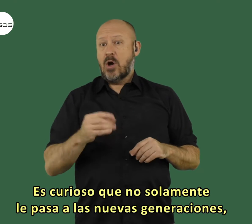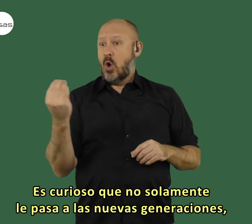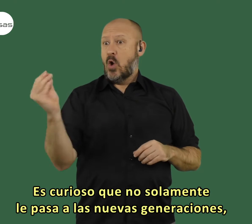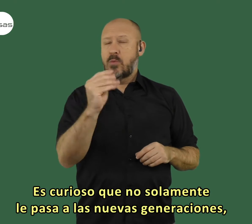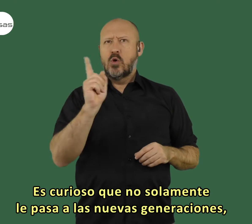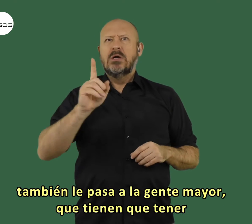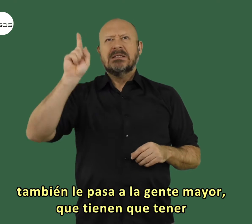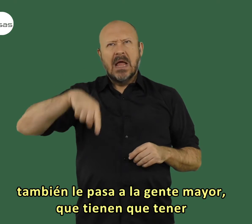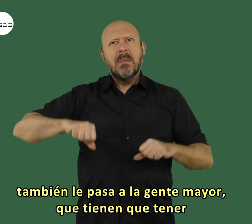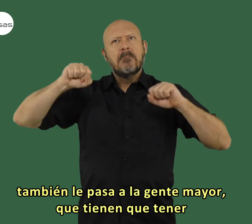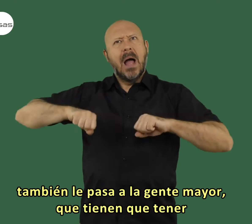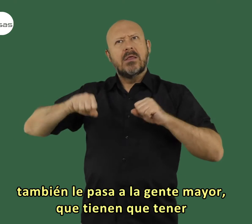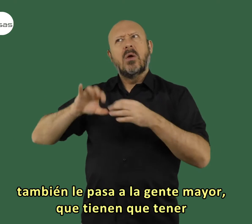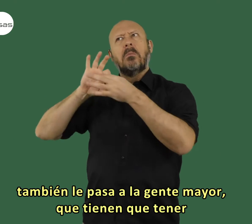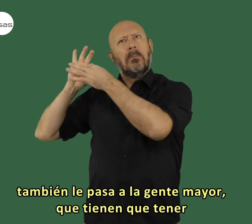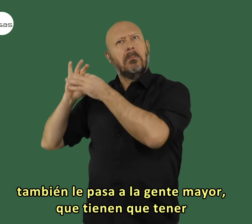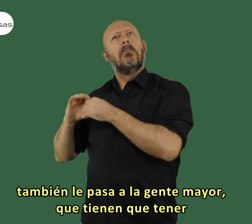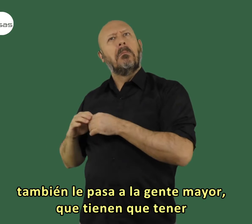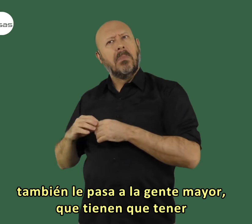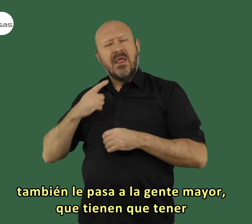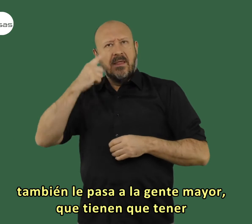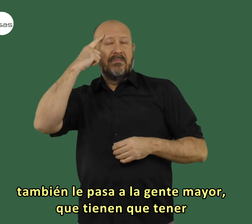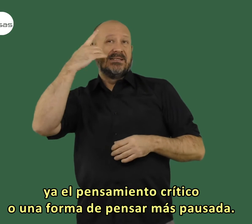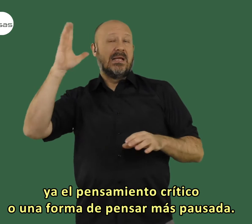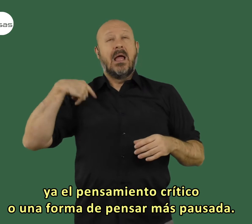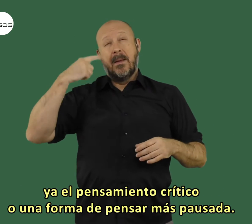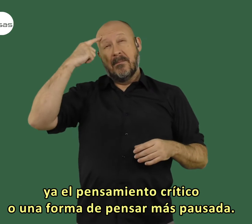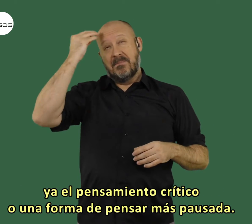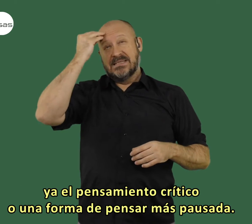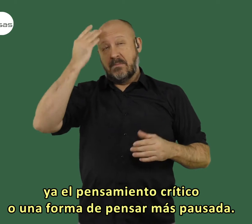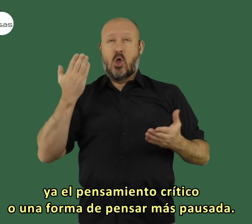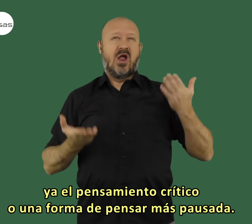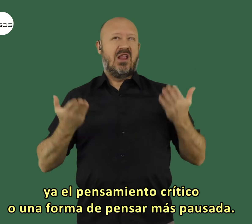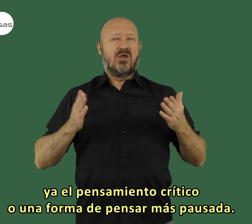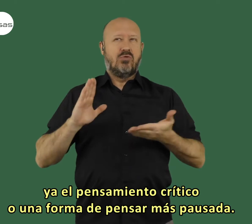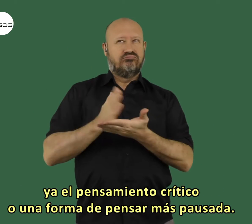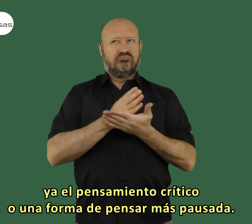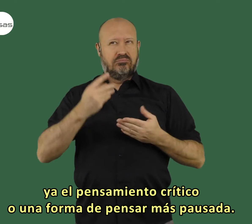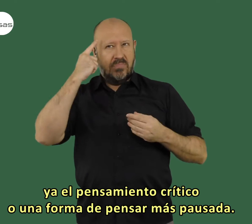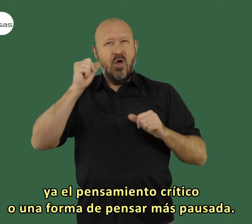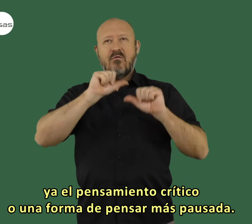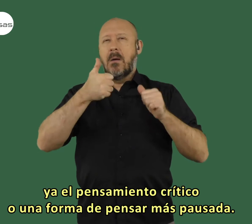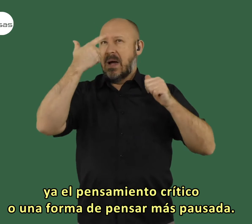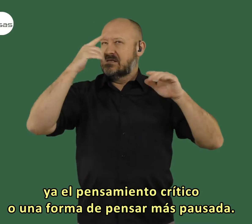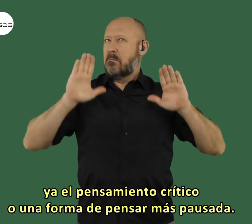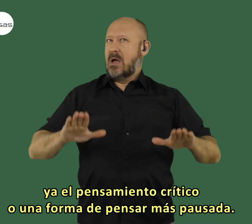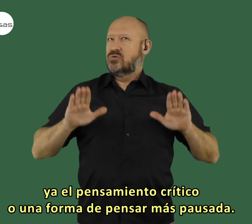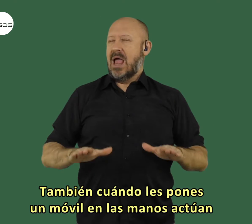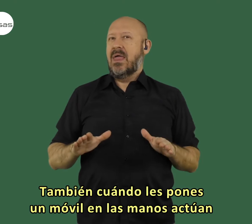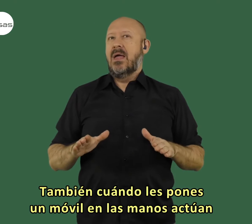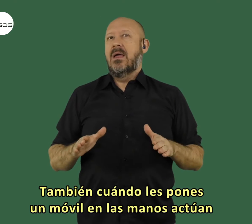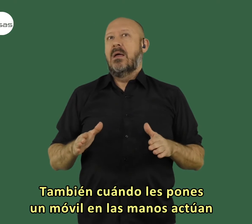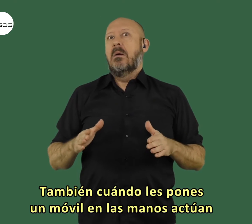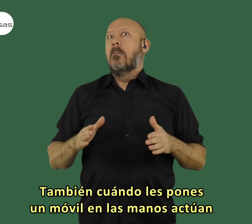las nuevas generaciones, también les pasa a la gente mayor. Se supone que tienen que tener ya el pensamiento crítico o una forma de pensar más